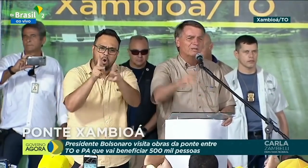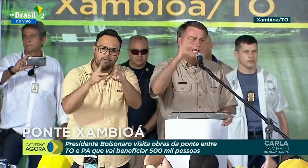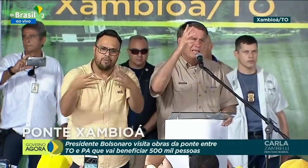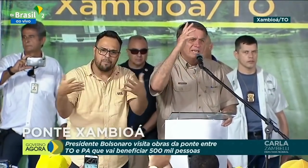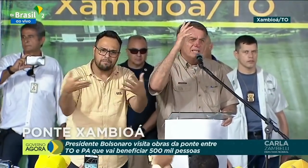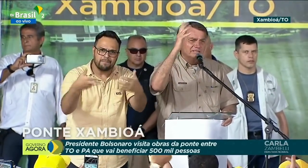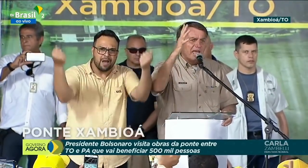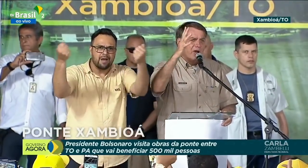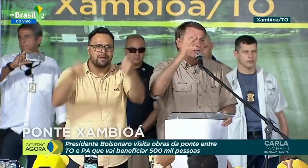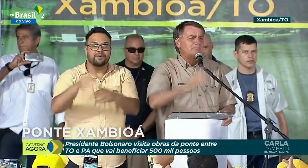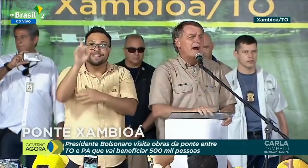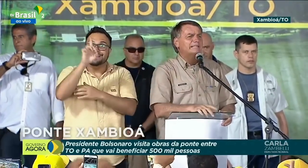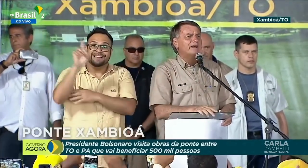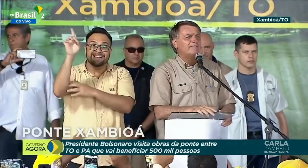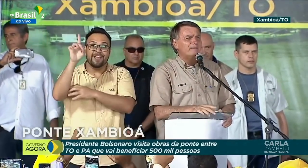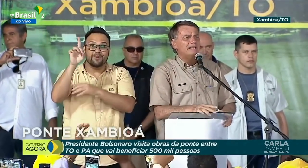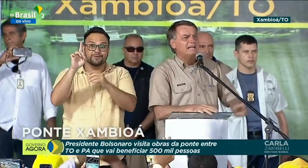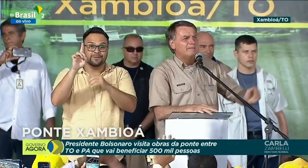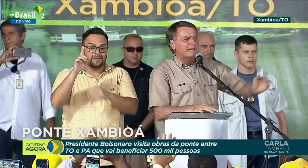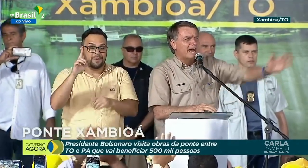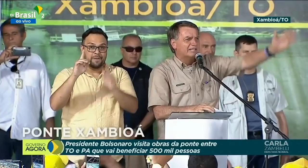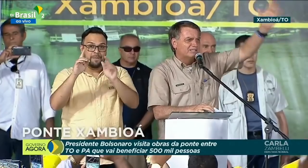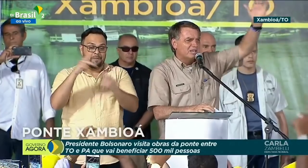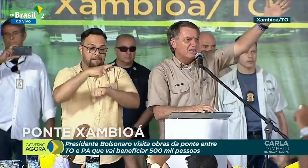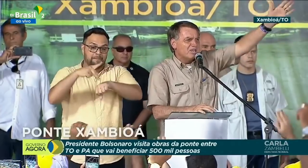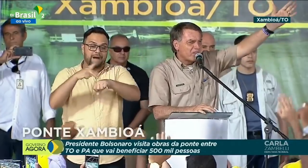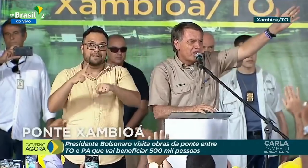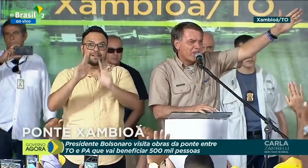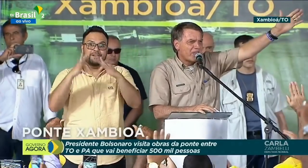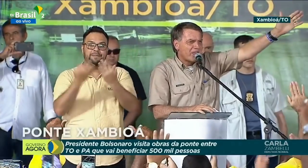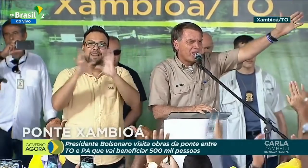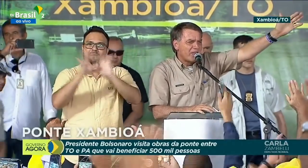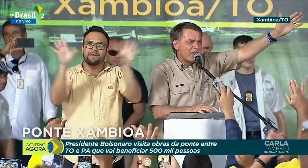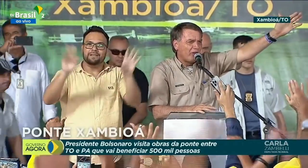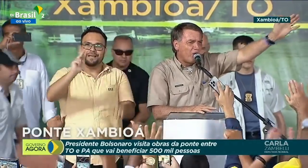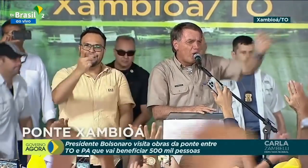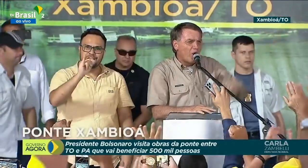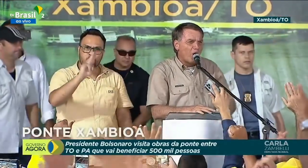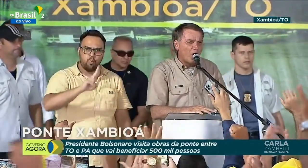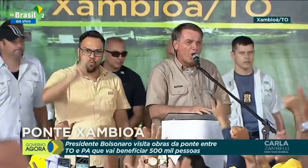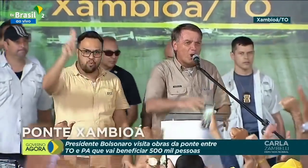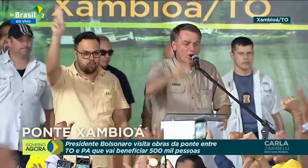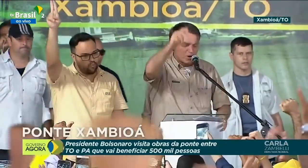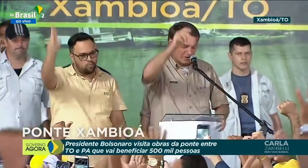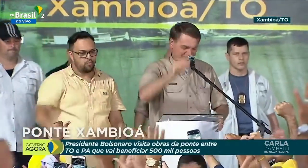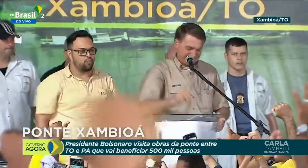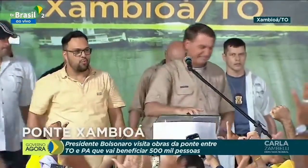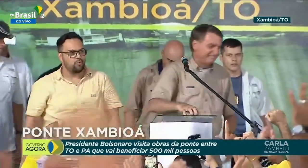maravilhoso. Deus, pátria, família, liberdade.